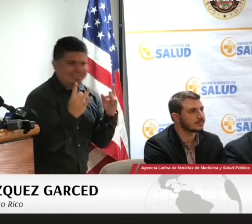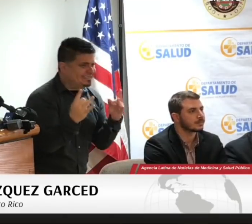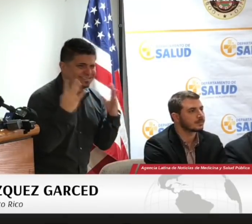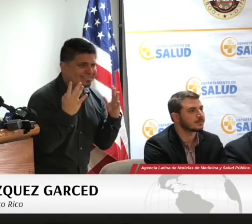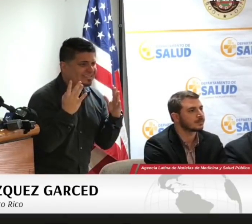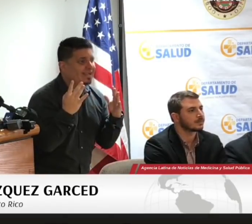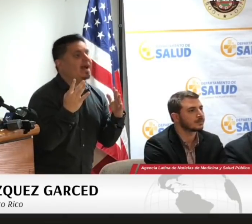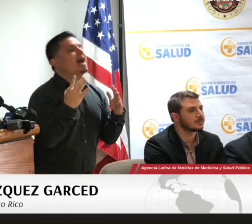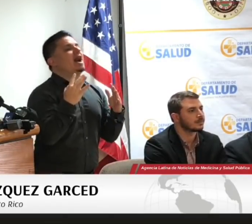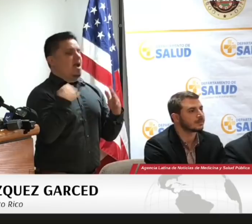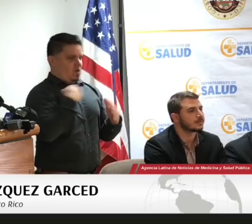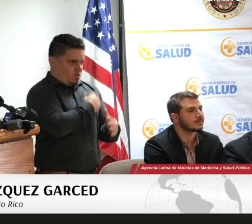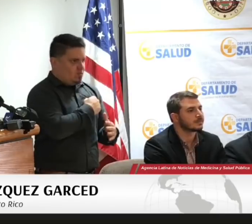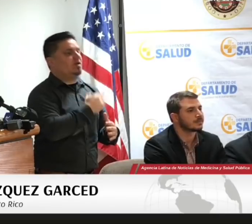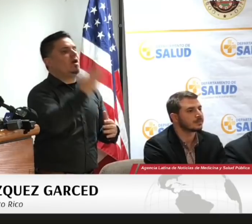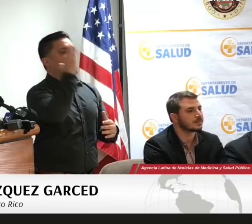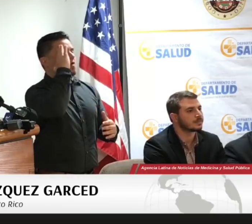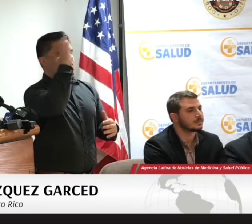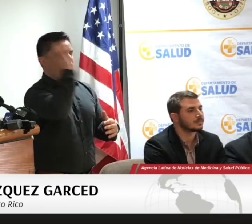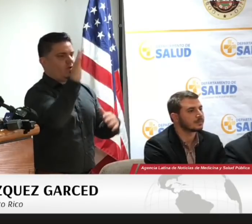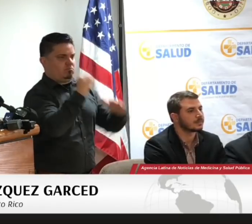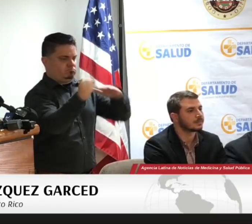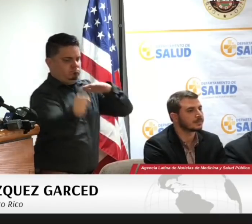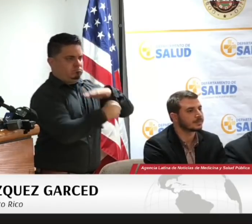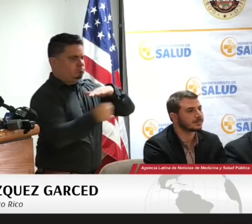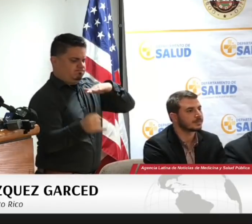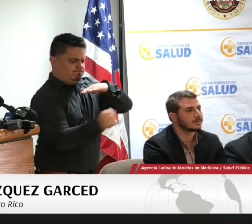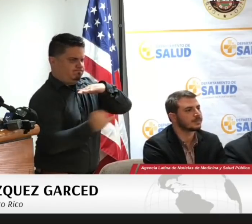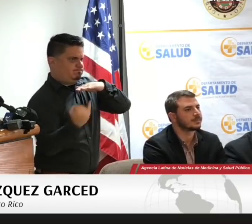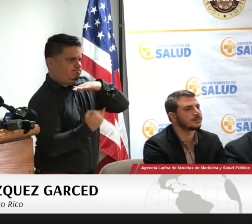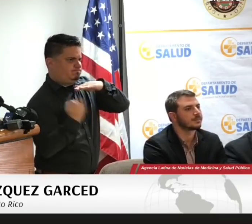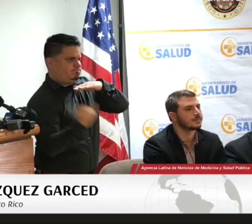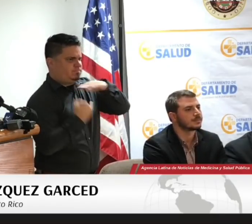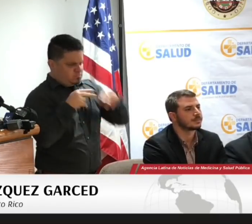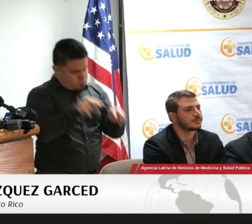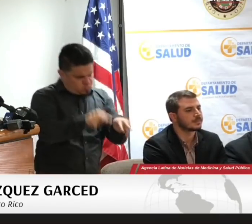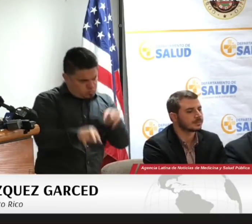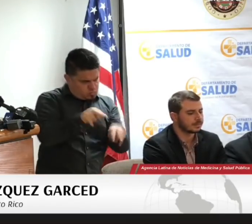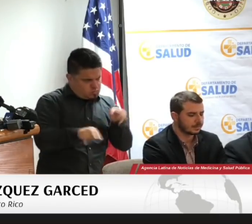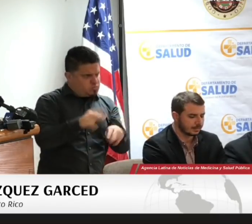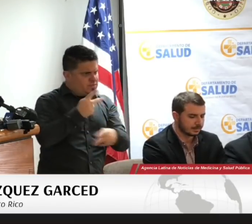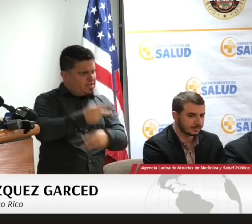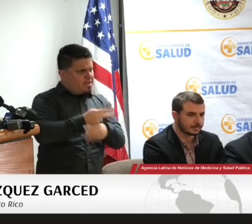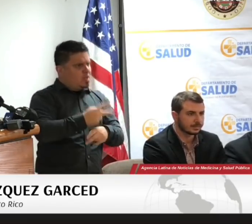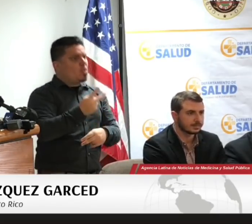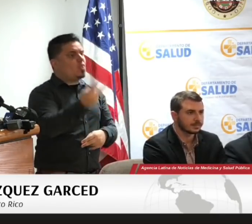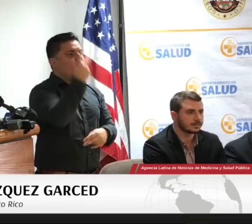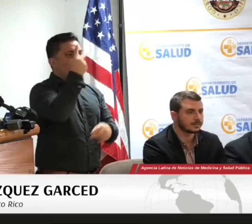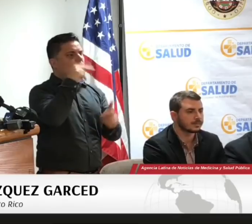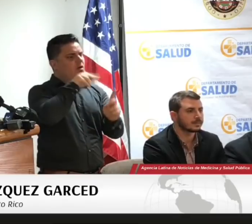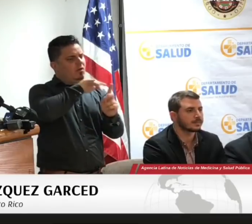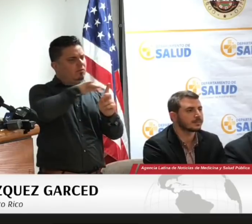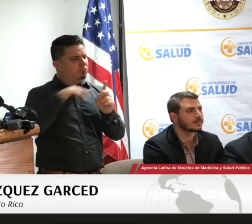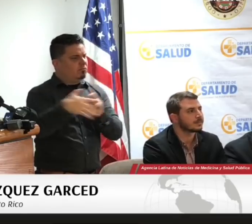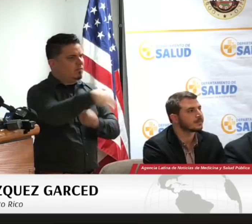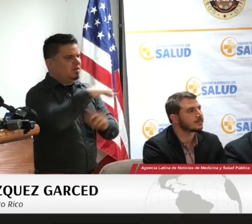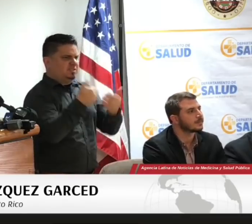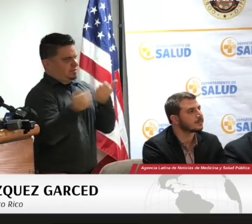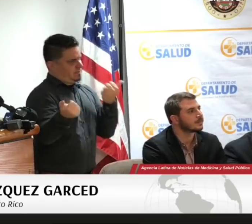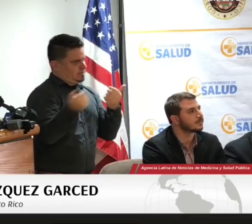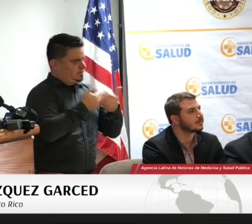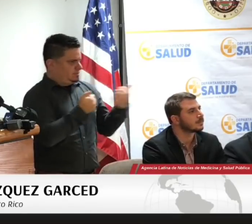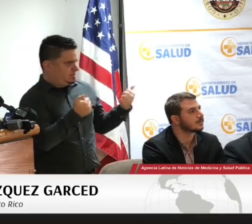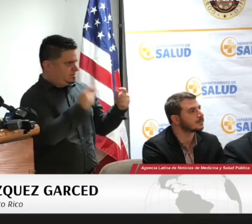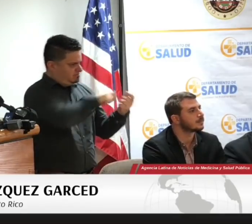va a manejar de esa manera y en aislamiento. Pero fueron dos situaciones particulares donde las personas estaban